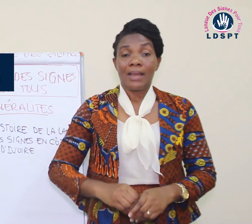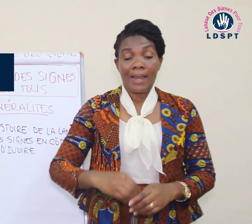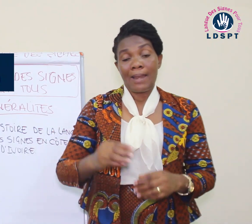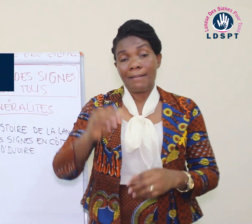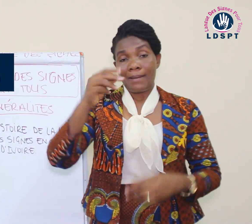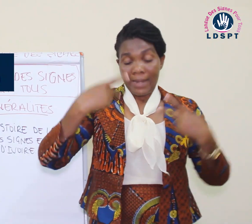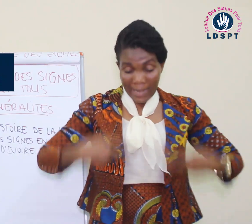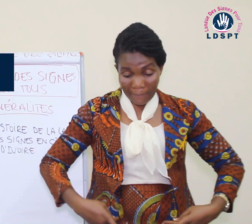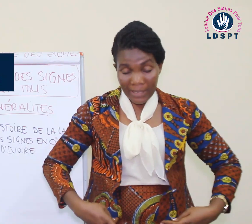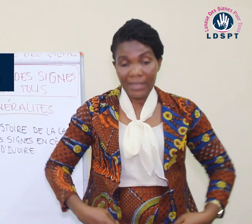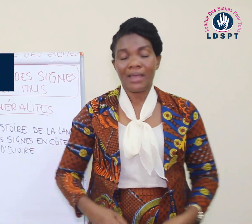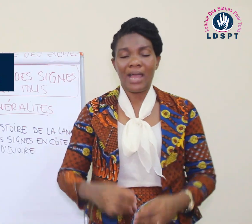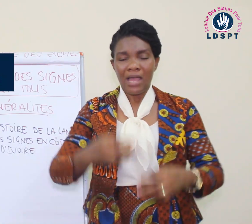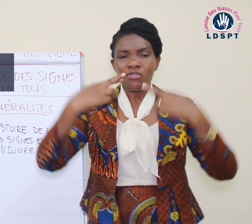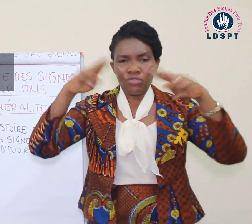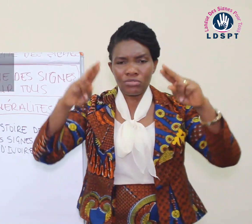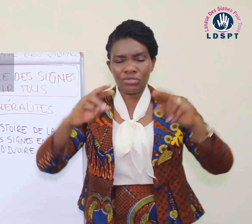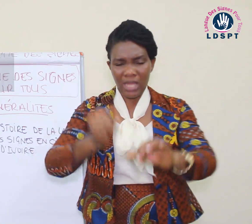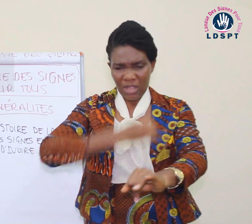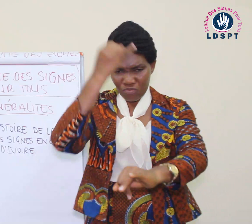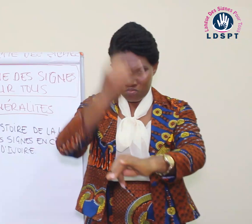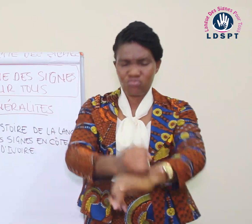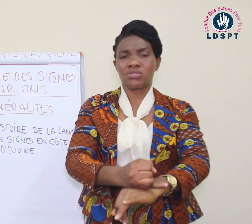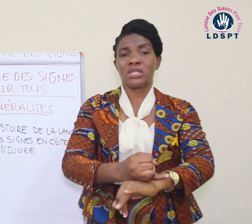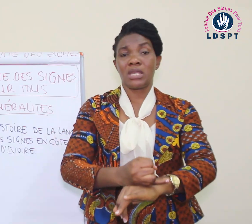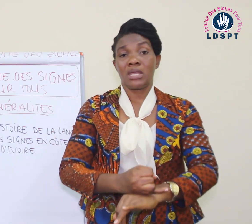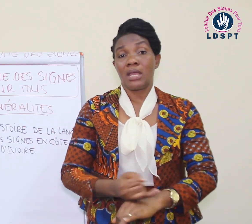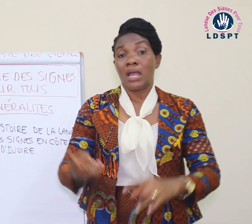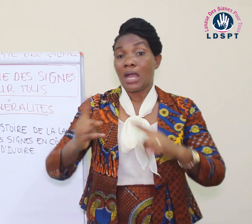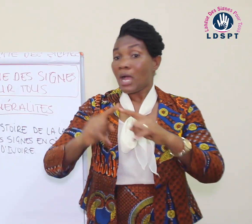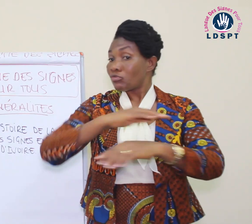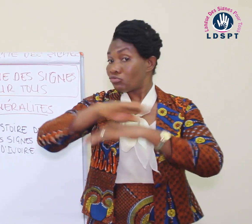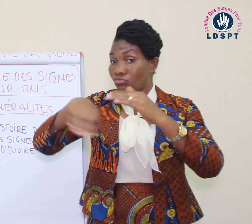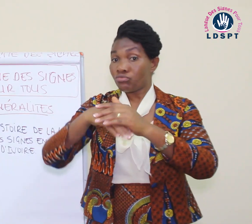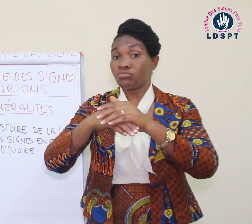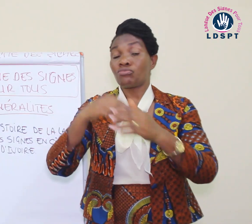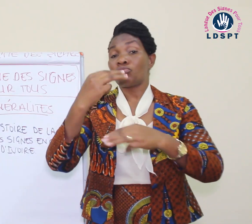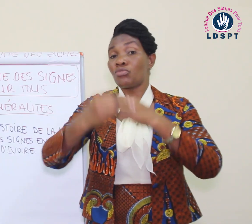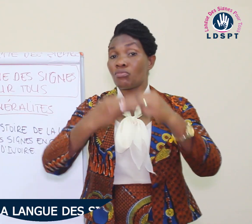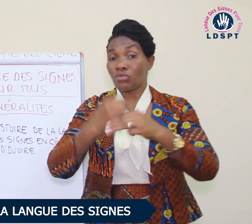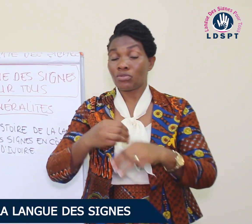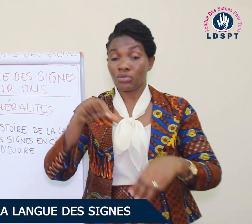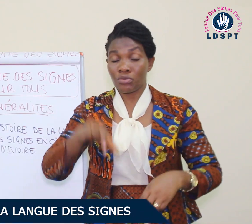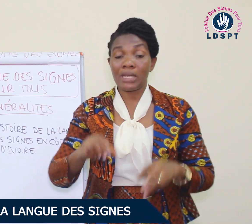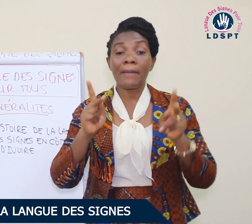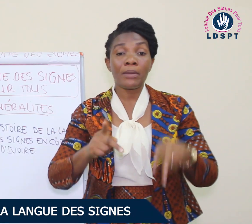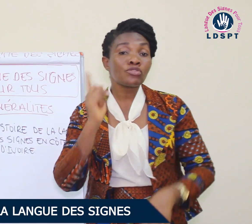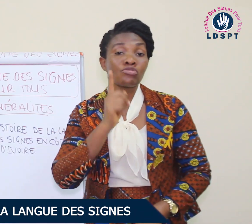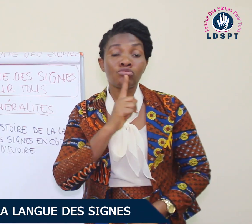l'opinion internationale l'idée que les personnes sourdes ne sont ni des idiots du village, ni